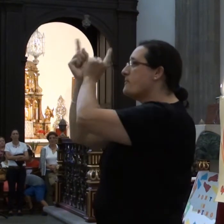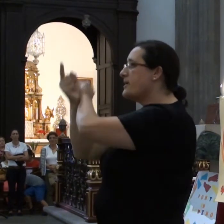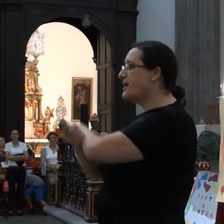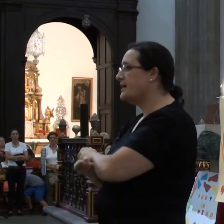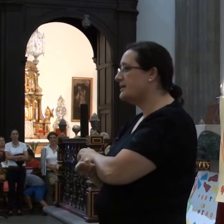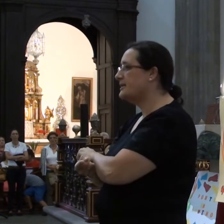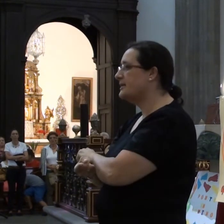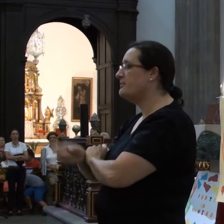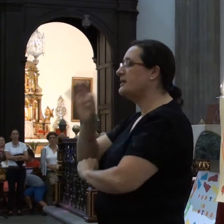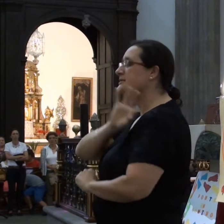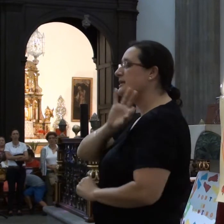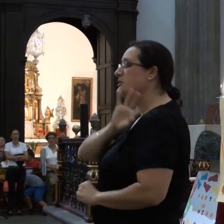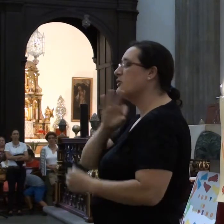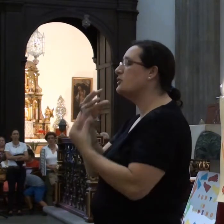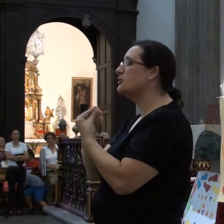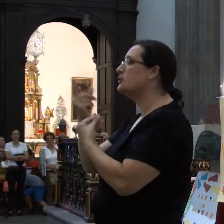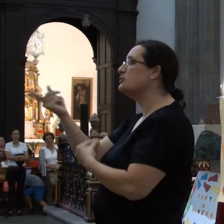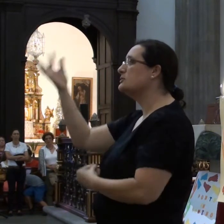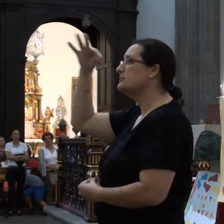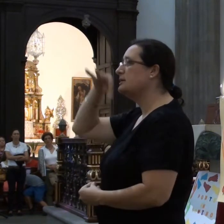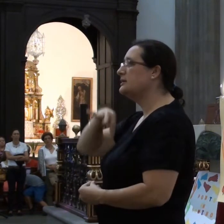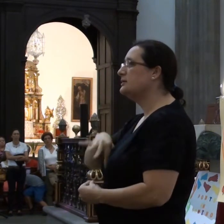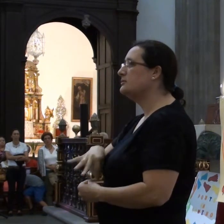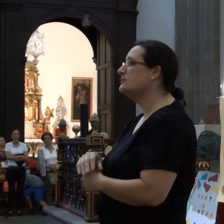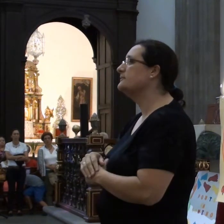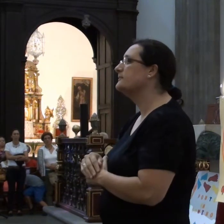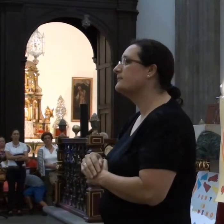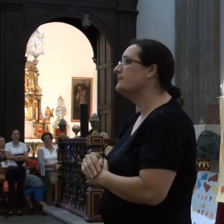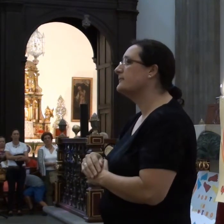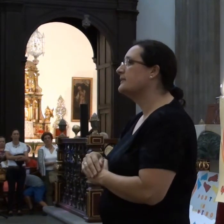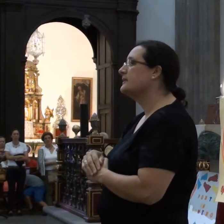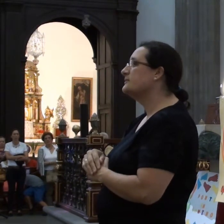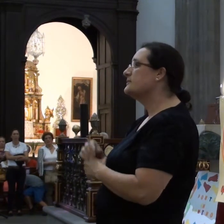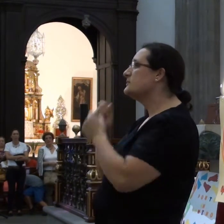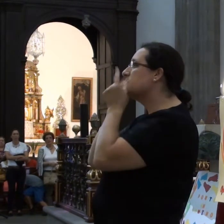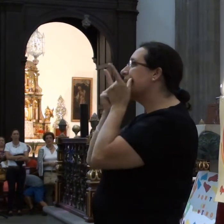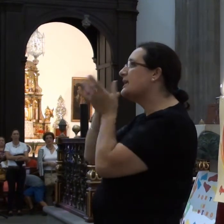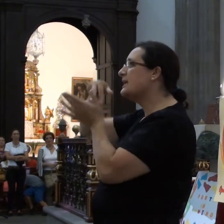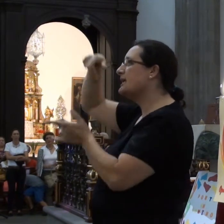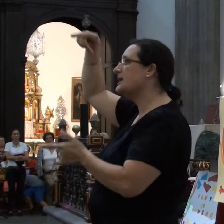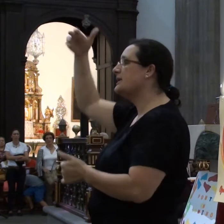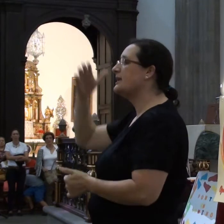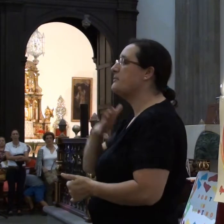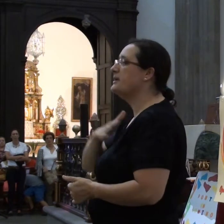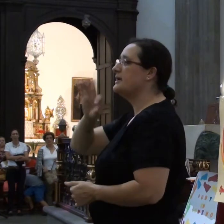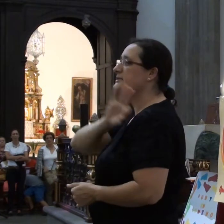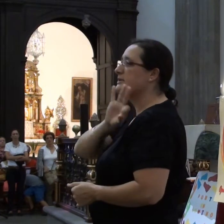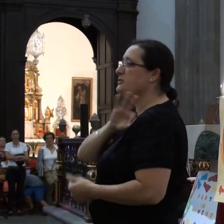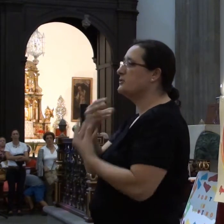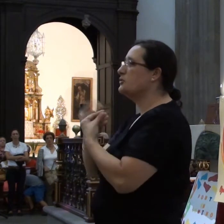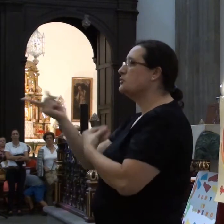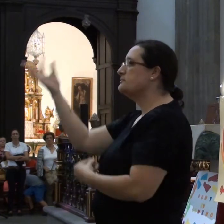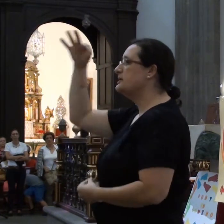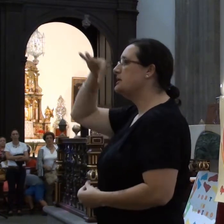conviérteme señor con tu espíritu resucita mi